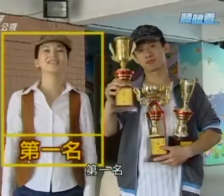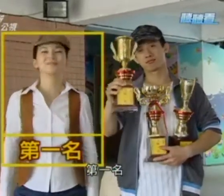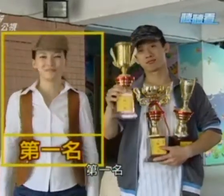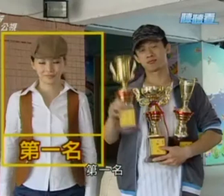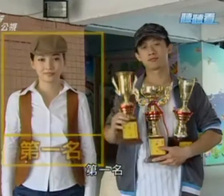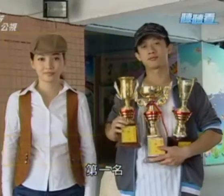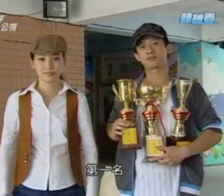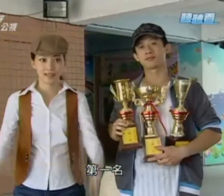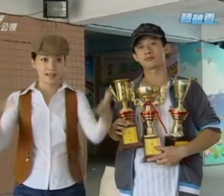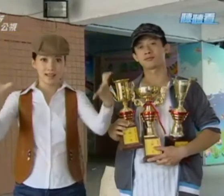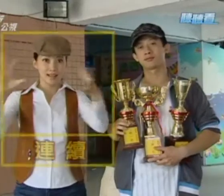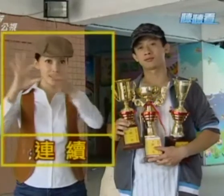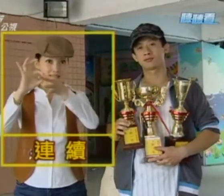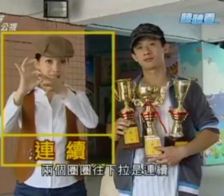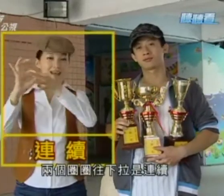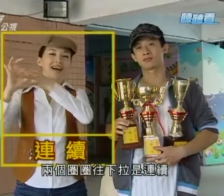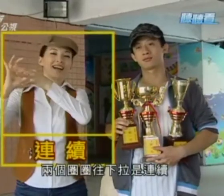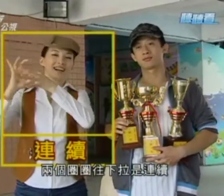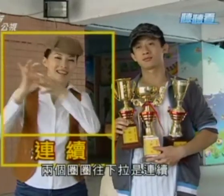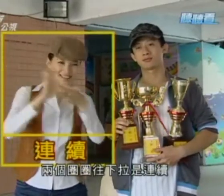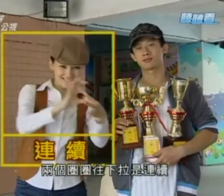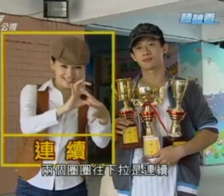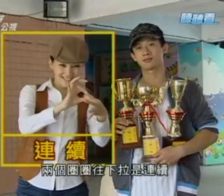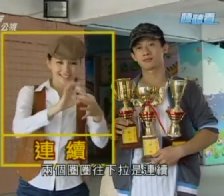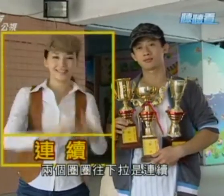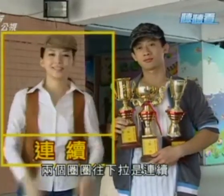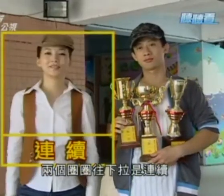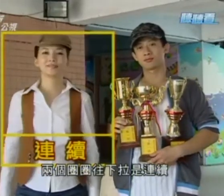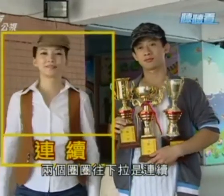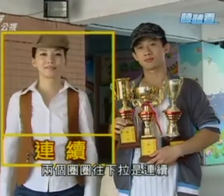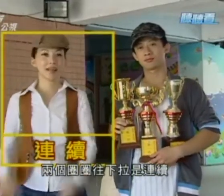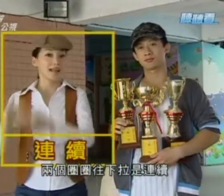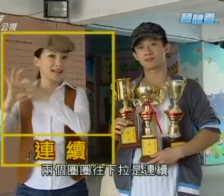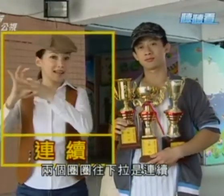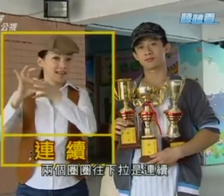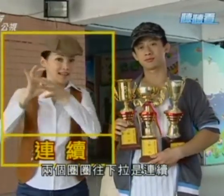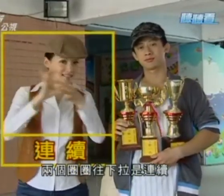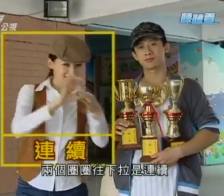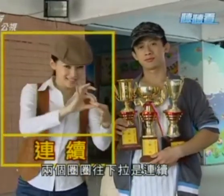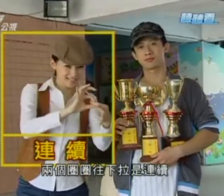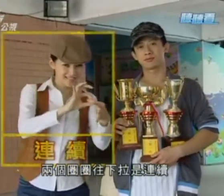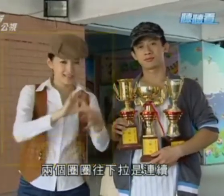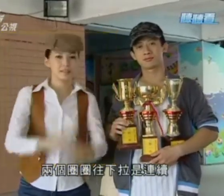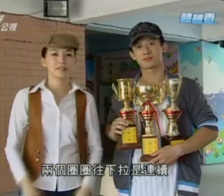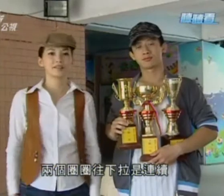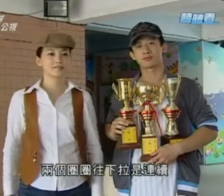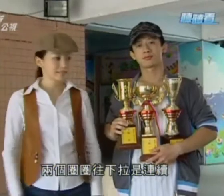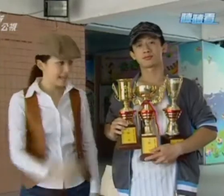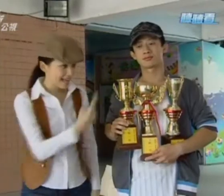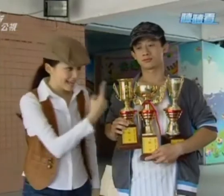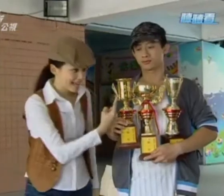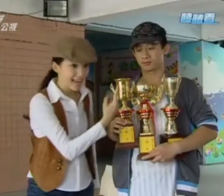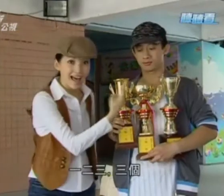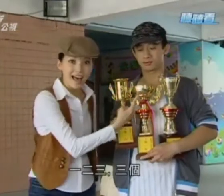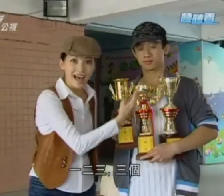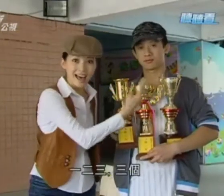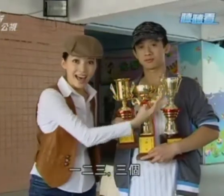一名。 两个圈圈往下拉是连续，一二